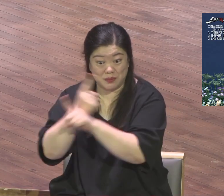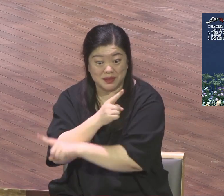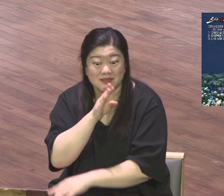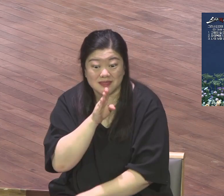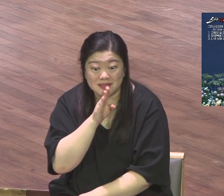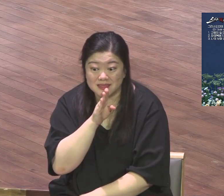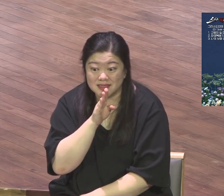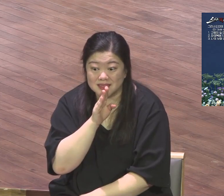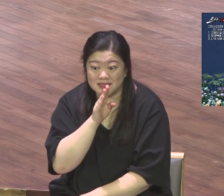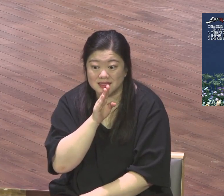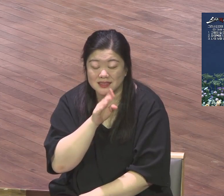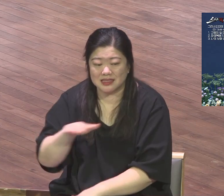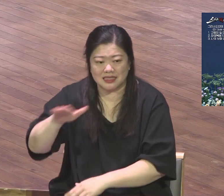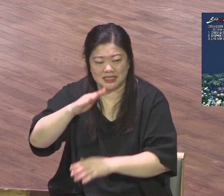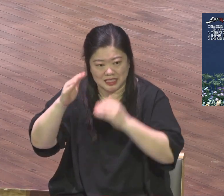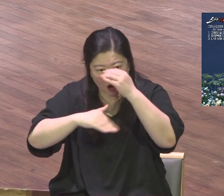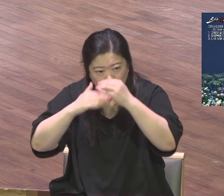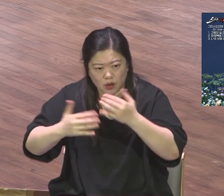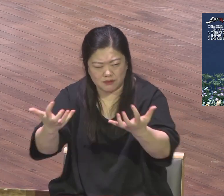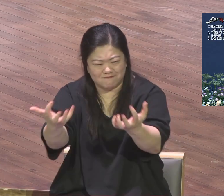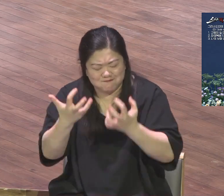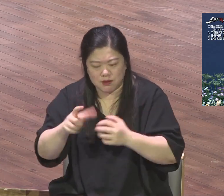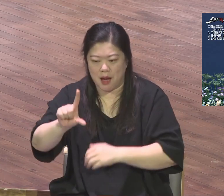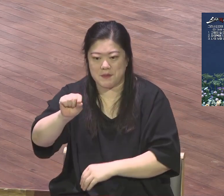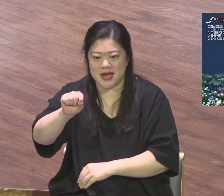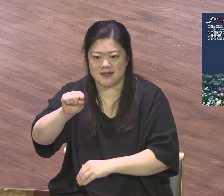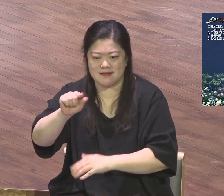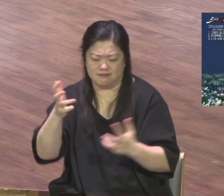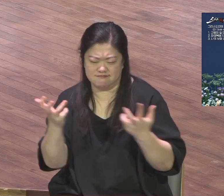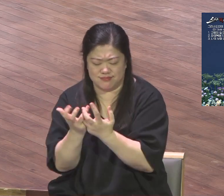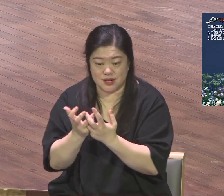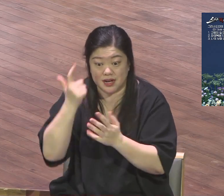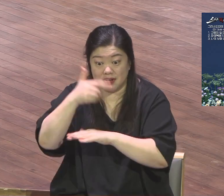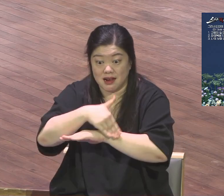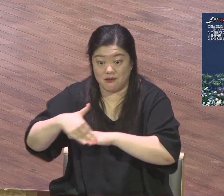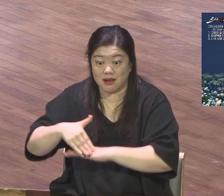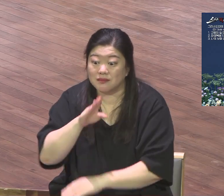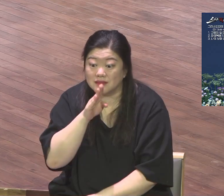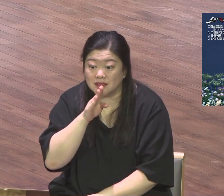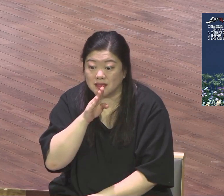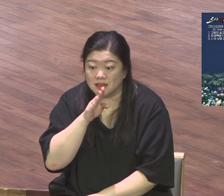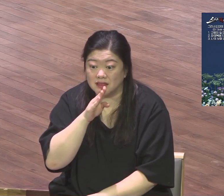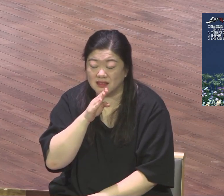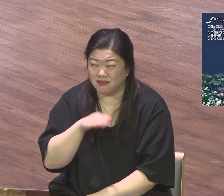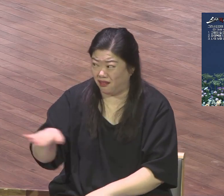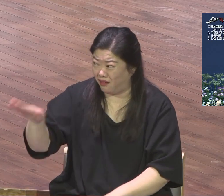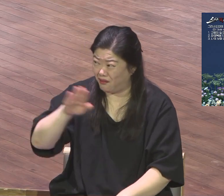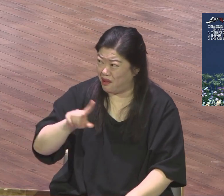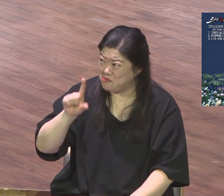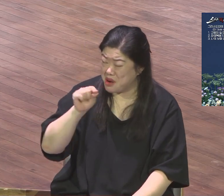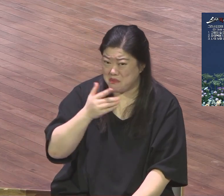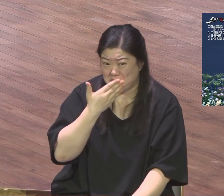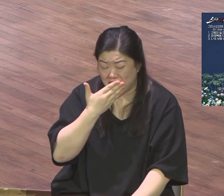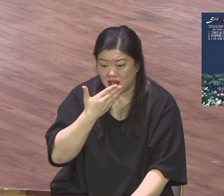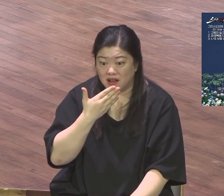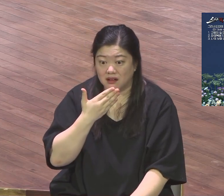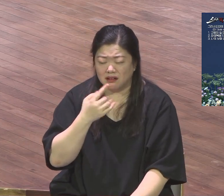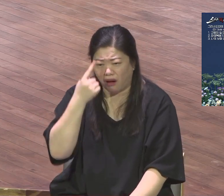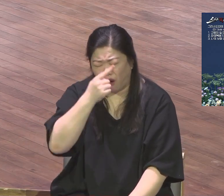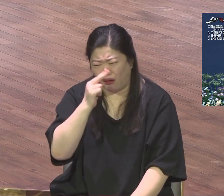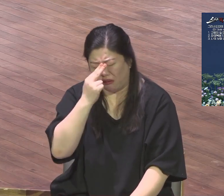여러분 하나님이 함께 하시면 할 수 있습니다. 할 수 있어요. 믿음을 가지고 기도하세요.